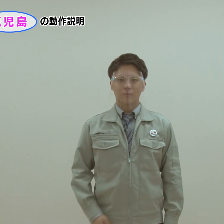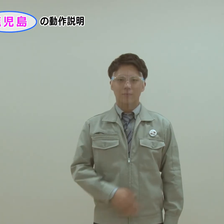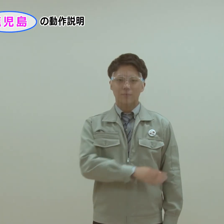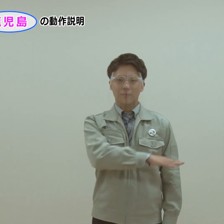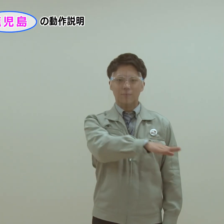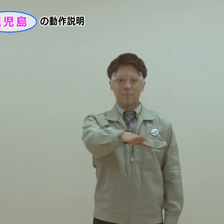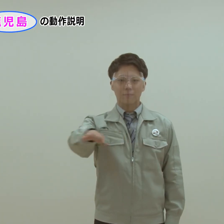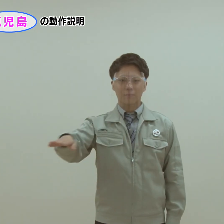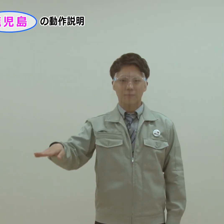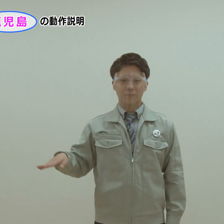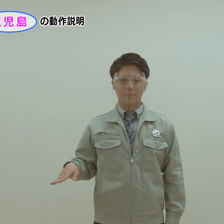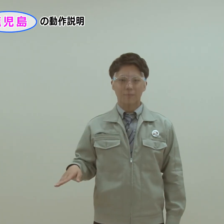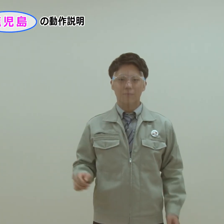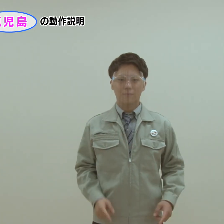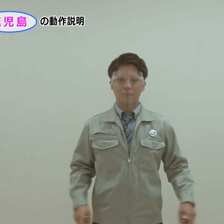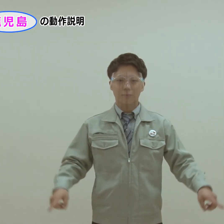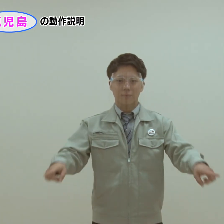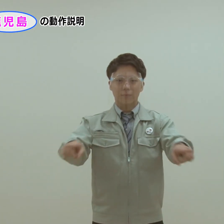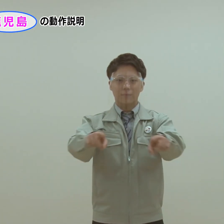皆さんもご一緒に、